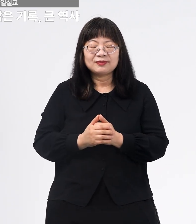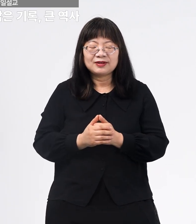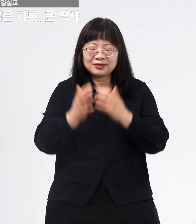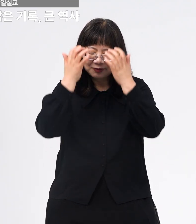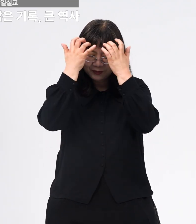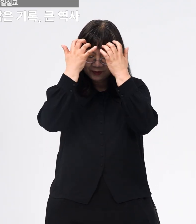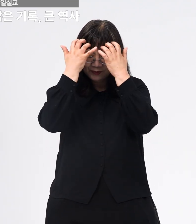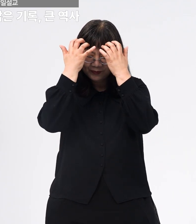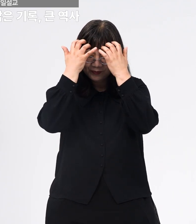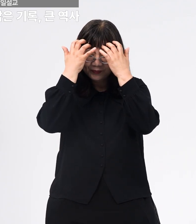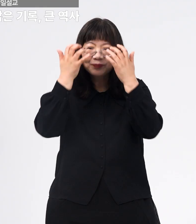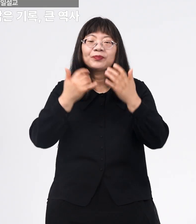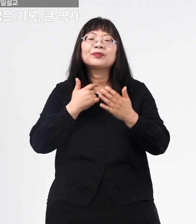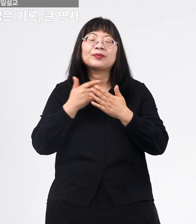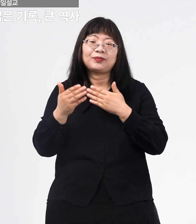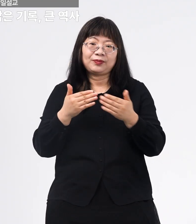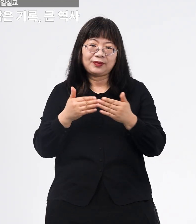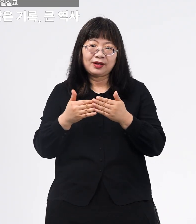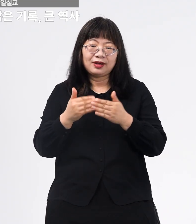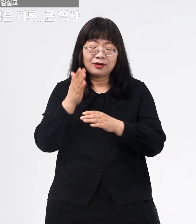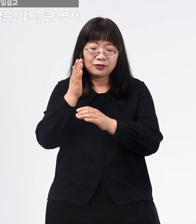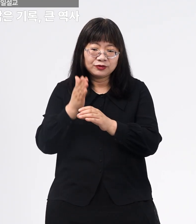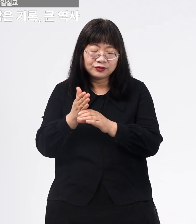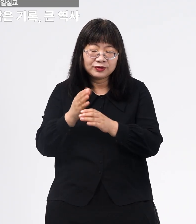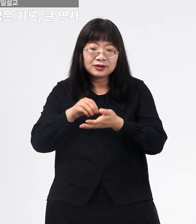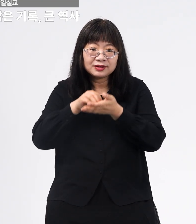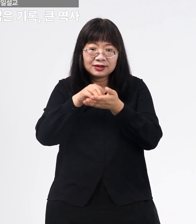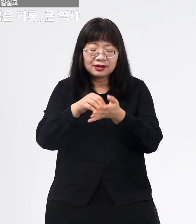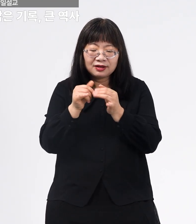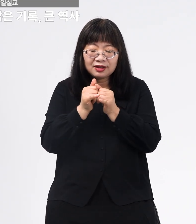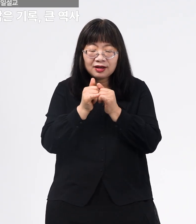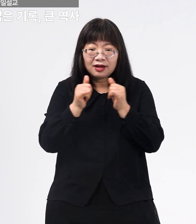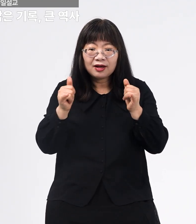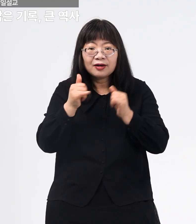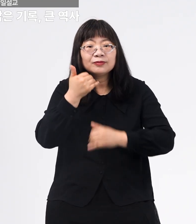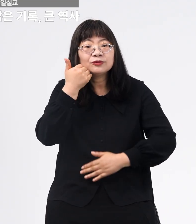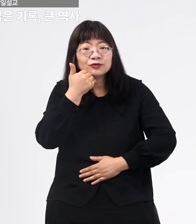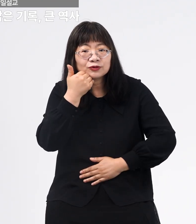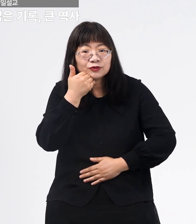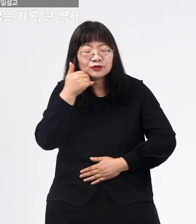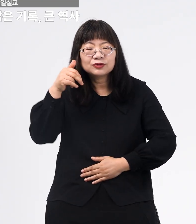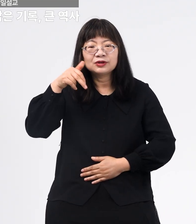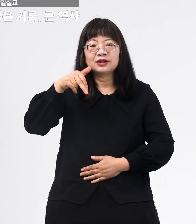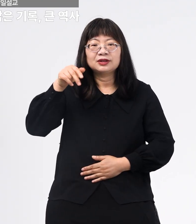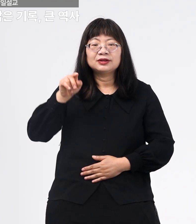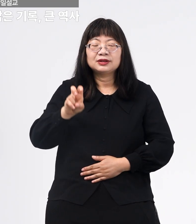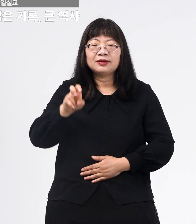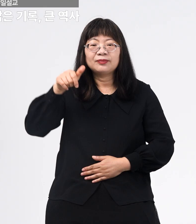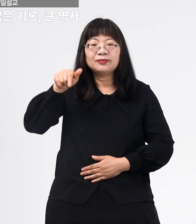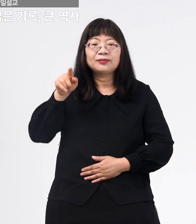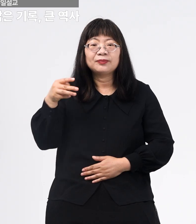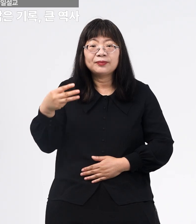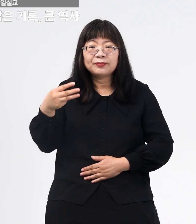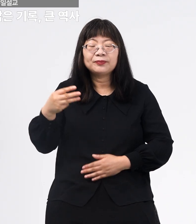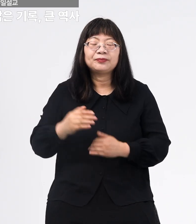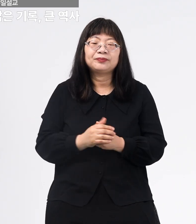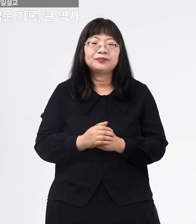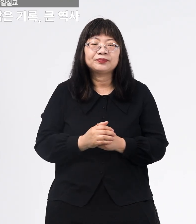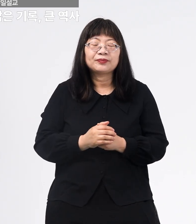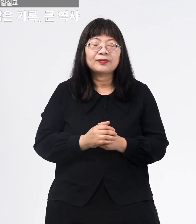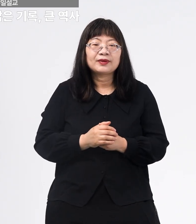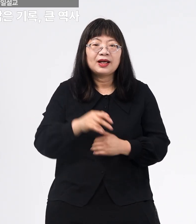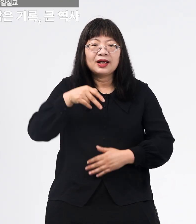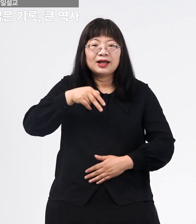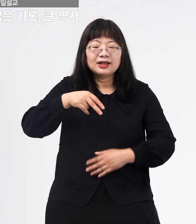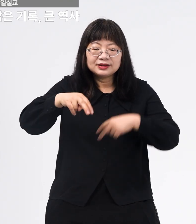당하게 되죠. 그 와중에 등장한 인물이 삼갈입니다. 그런데